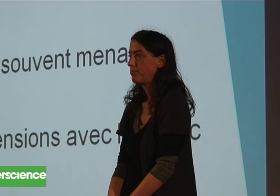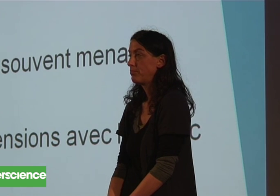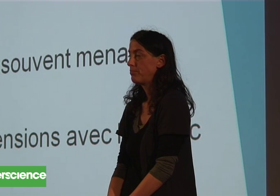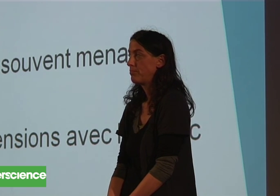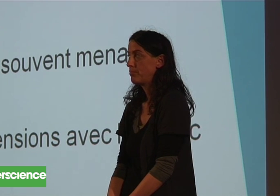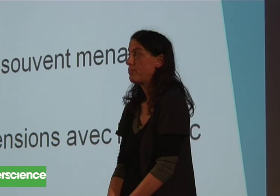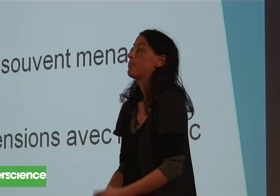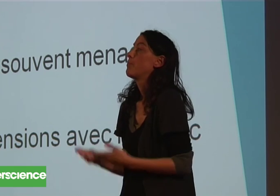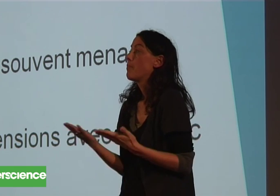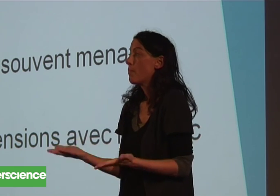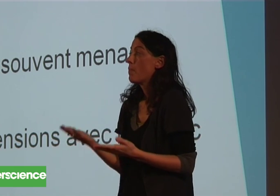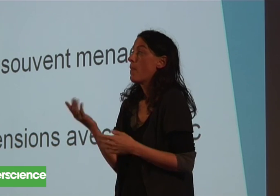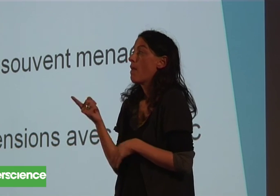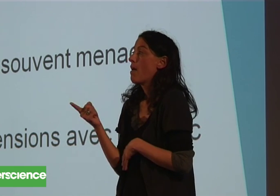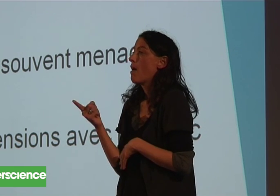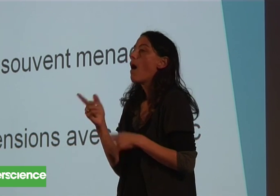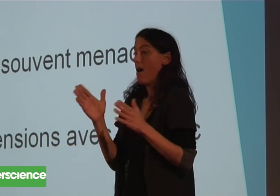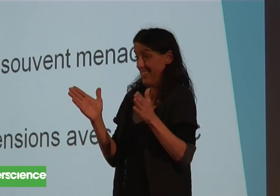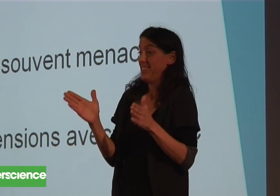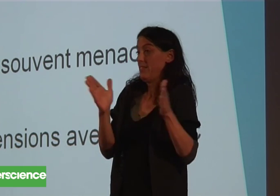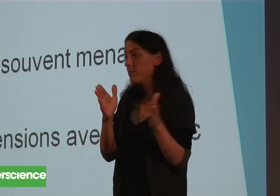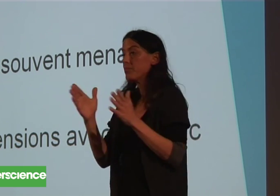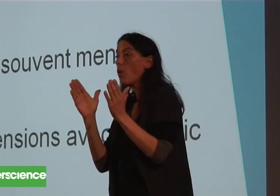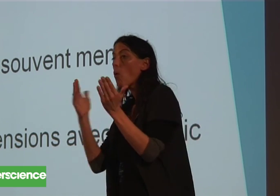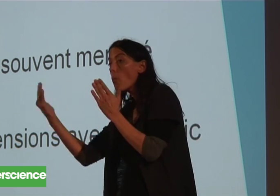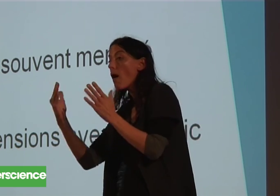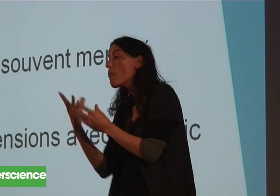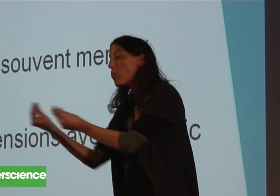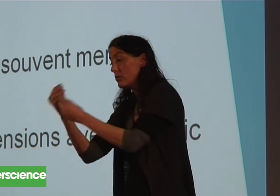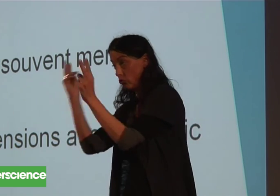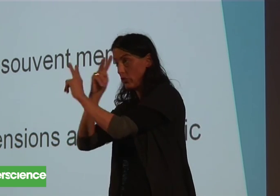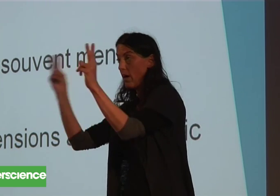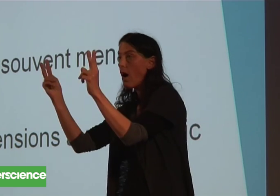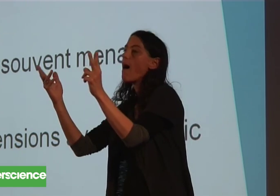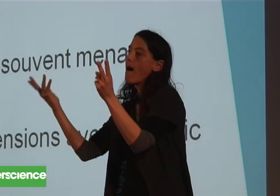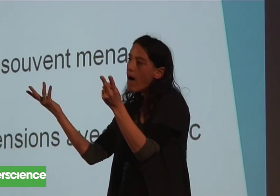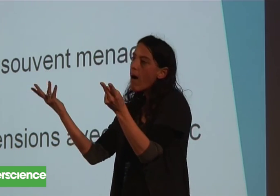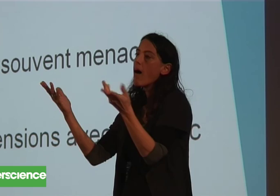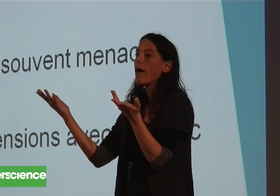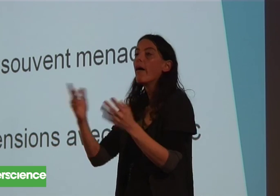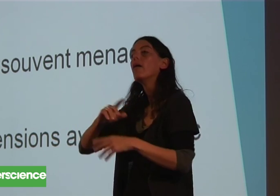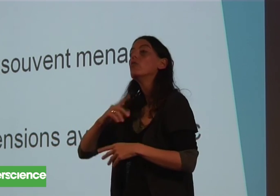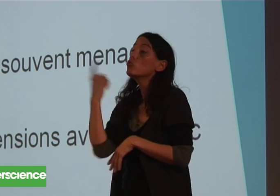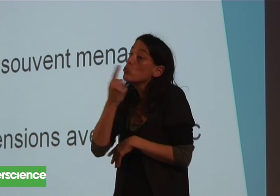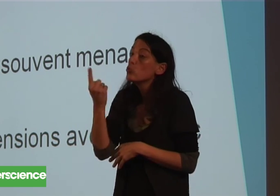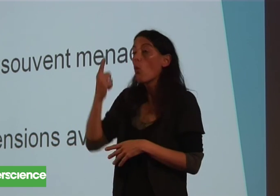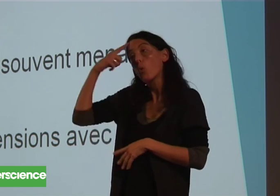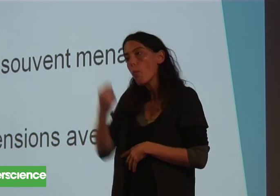Mais en comparaison avec la population générale, toutes les conditions de travail ne sont pas non plus dégradées, certaines sont même un petit peu